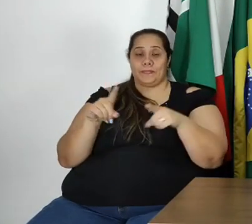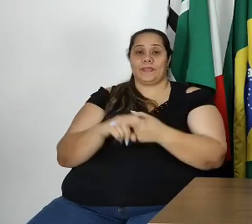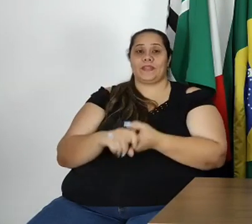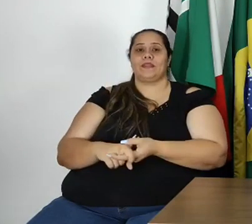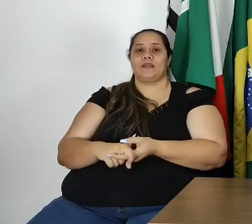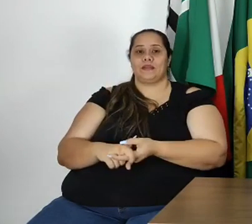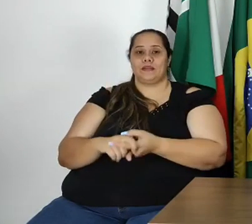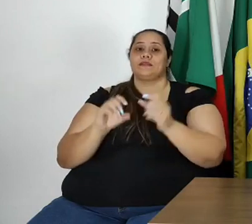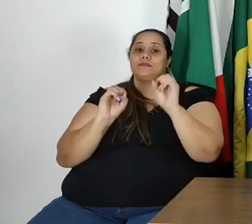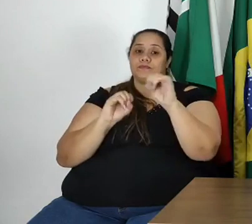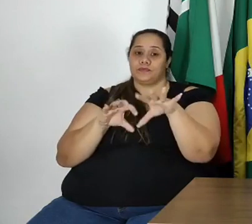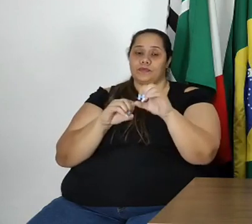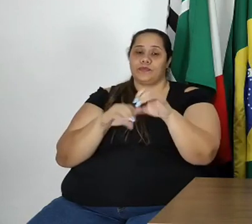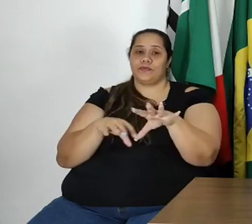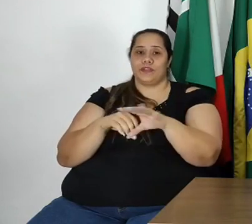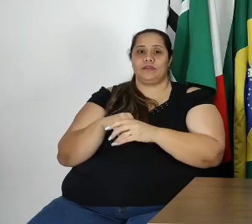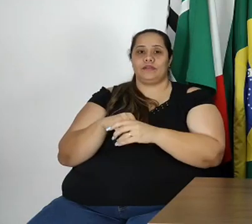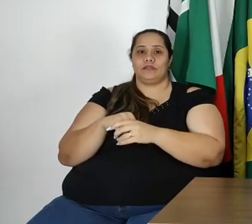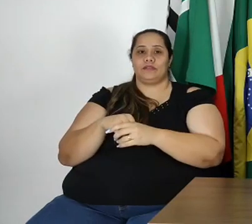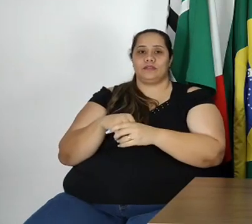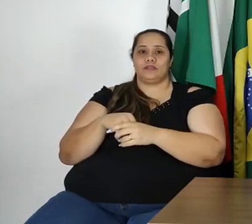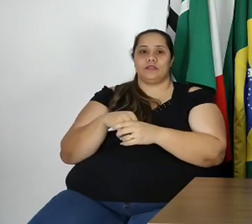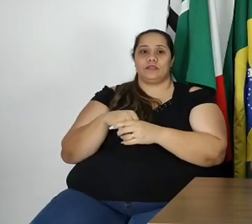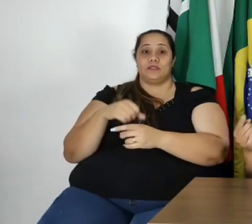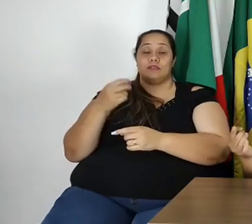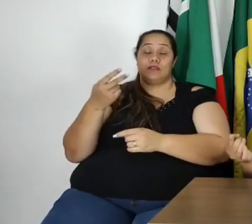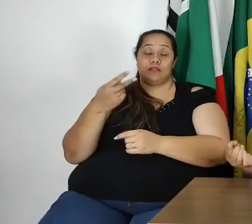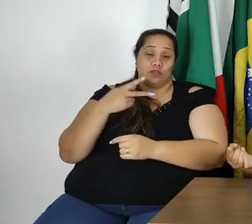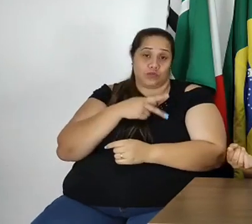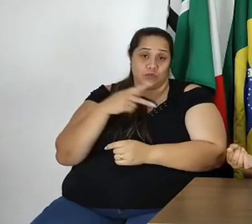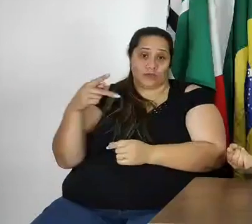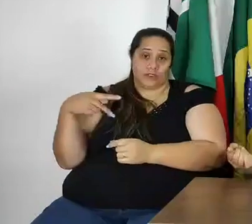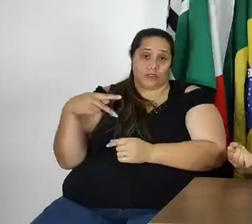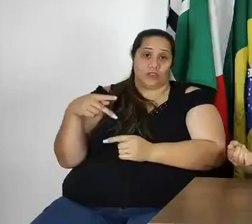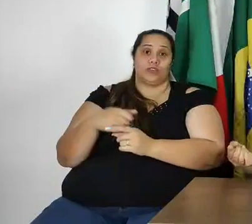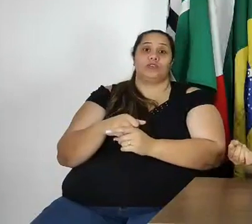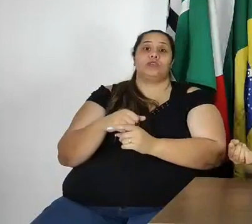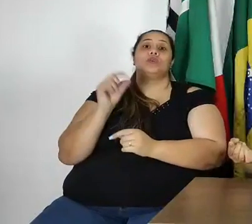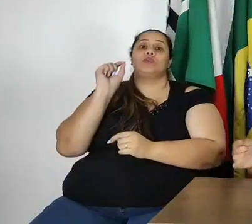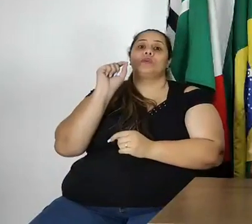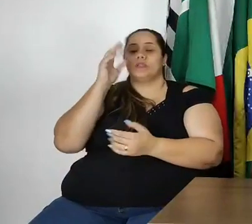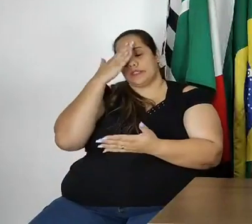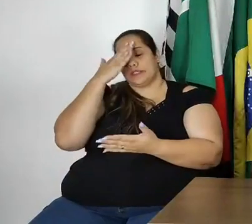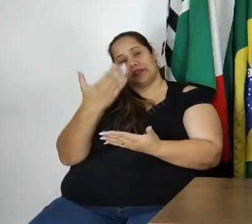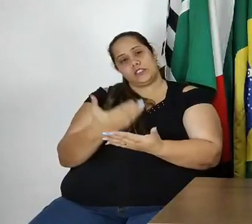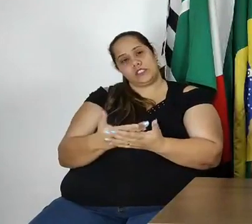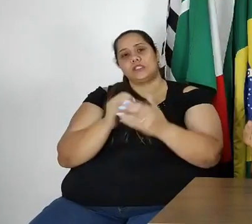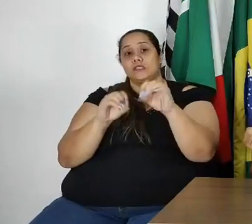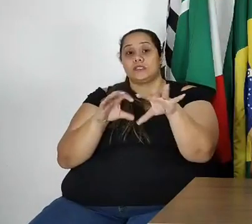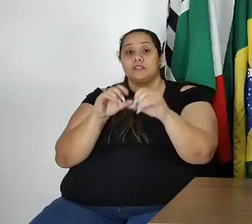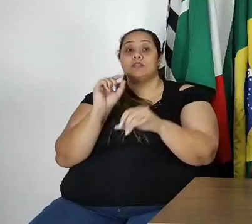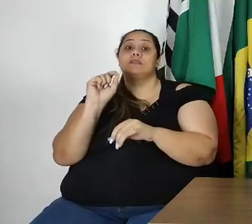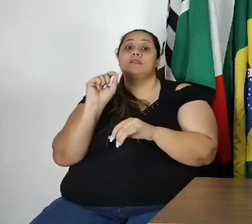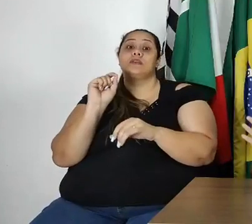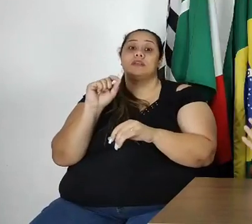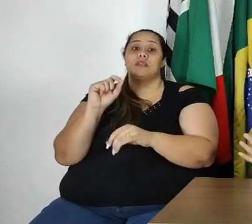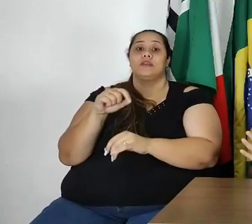também dão a opinião deles em relação às crenças que eles têm, em relação ao que